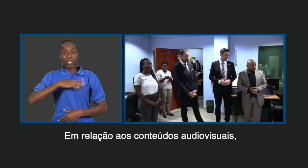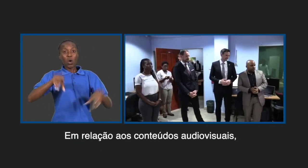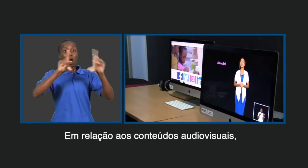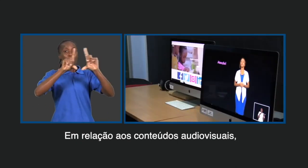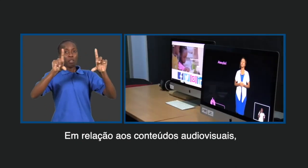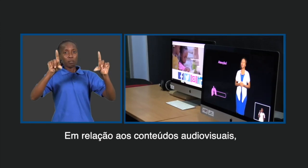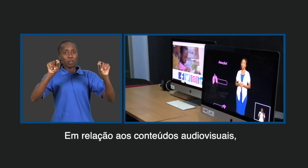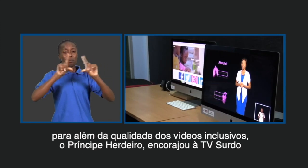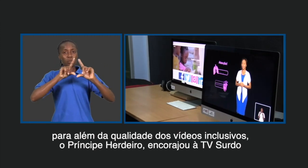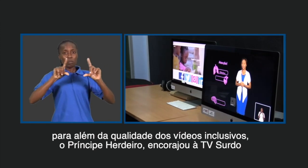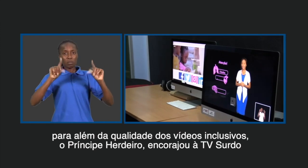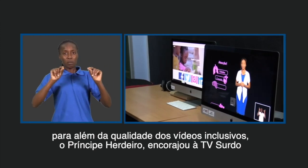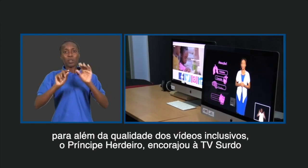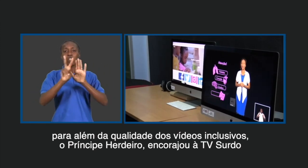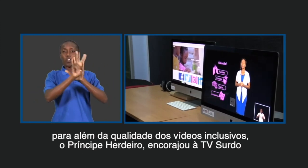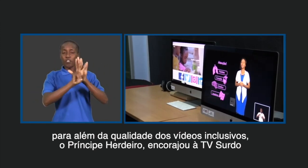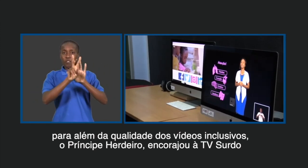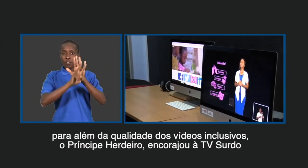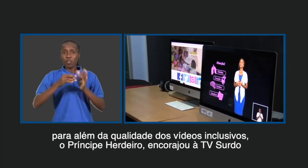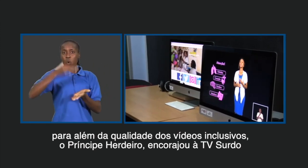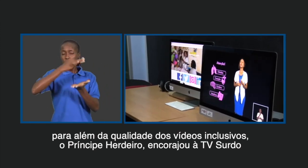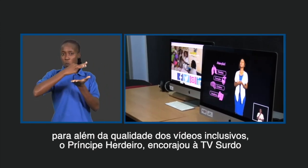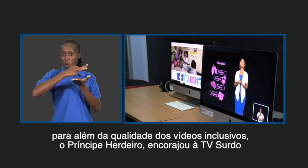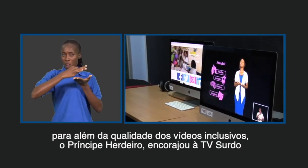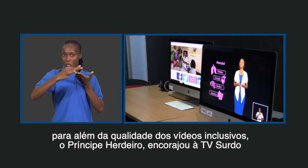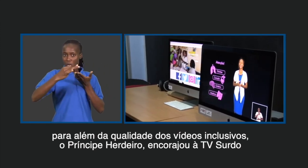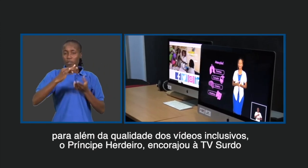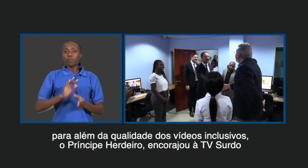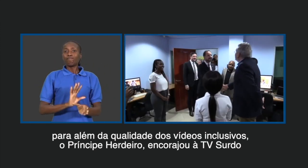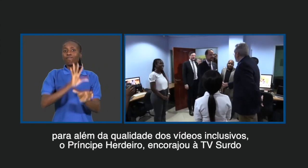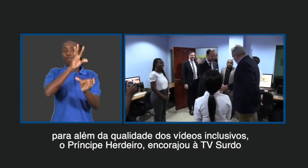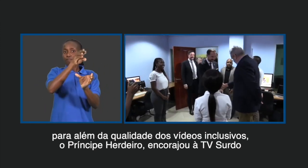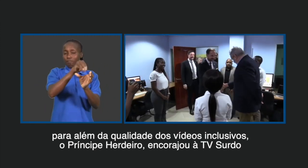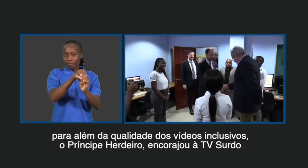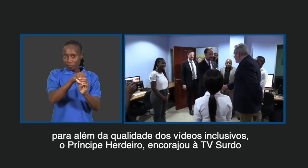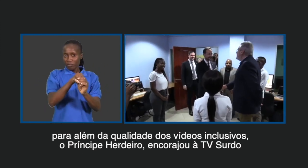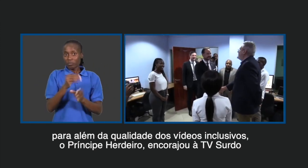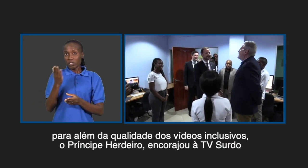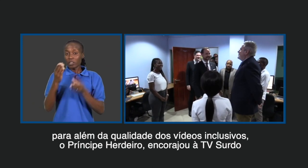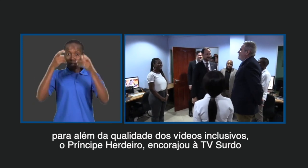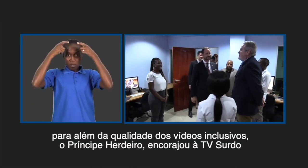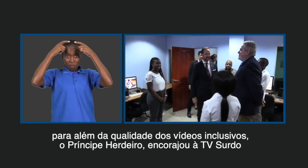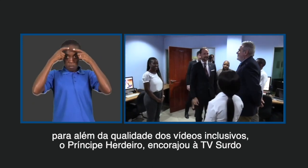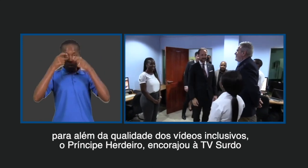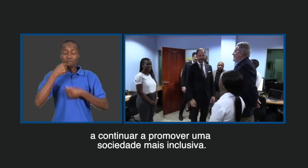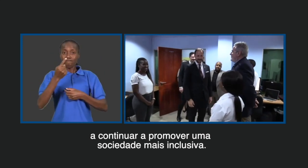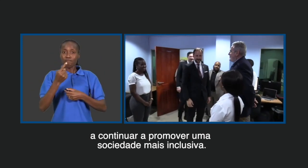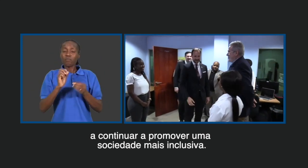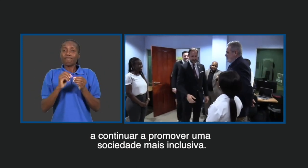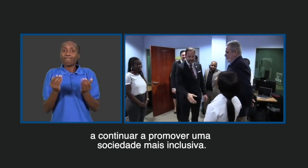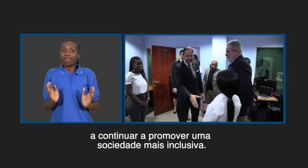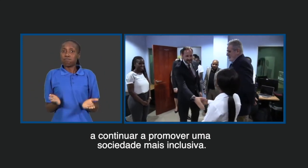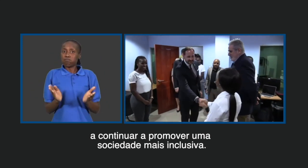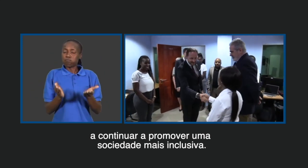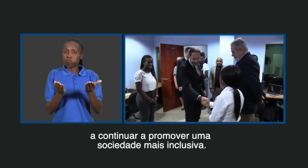conteúdos audiovisuais, para além da qualidade dos vídeos inclusivos, o príncipe herdeiro, encorajou a TV Surdo